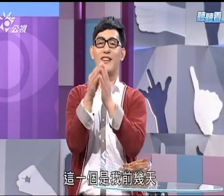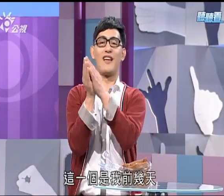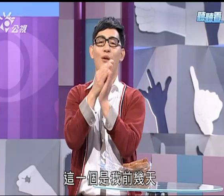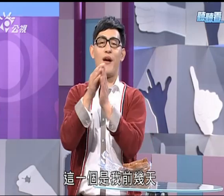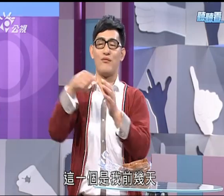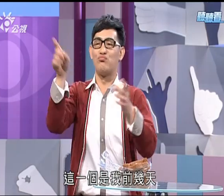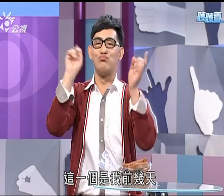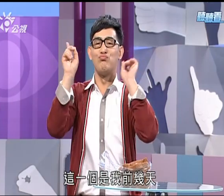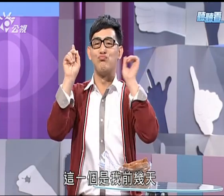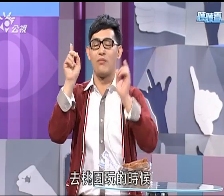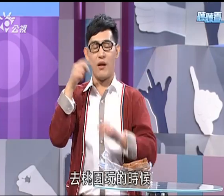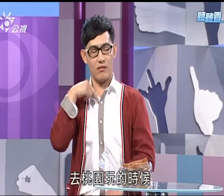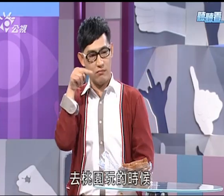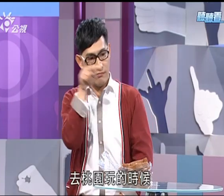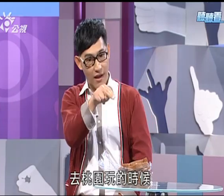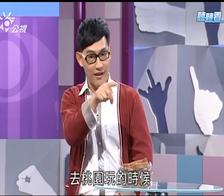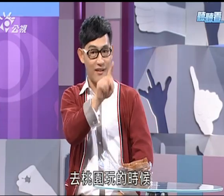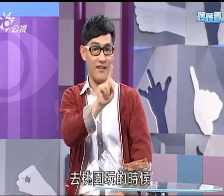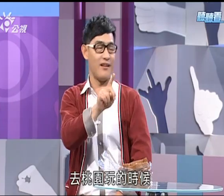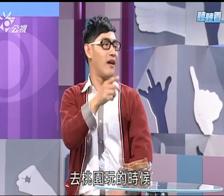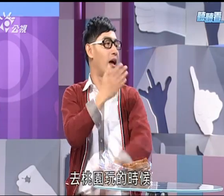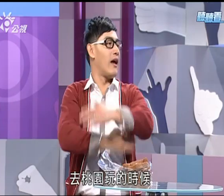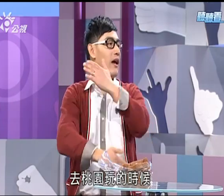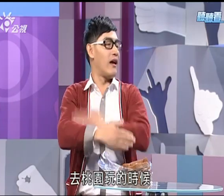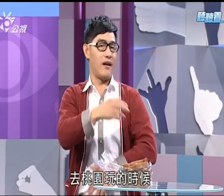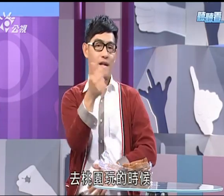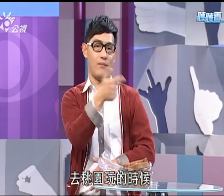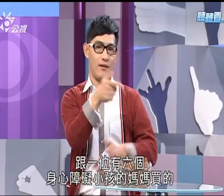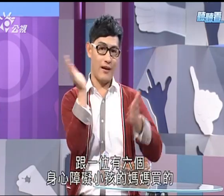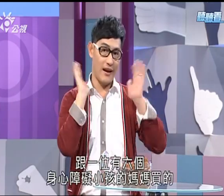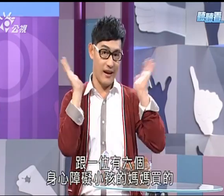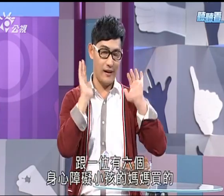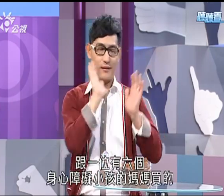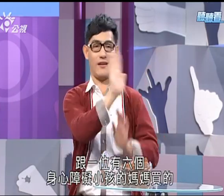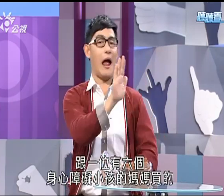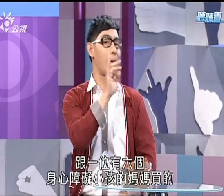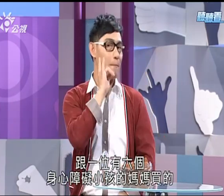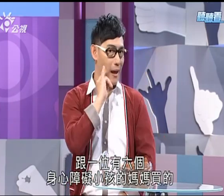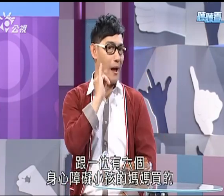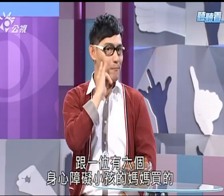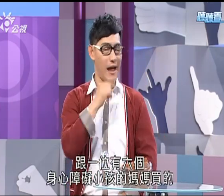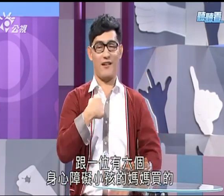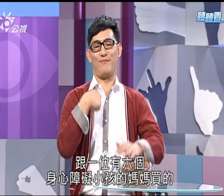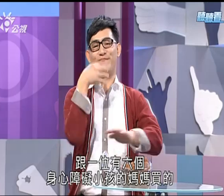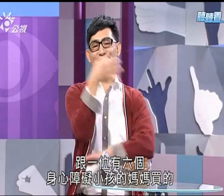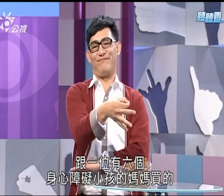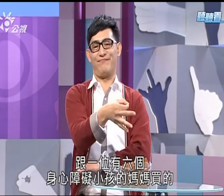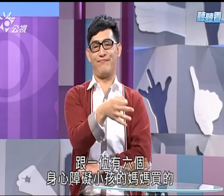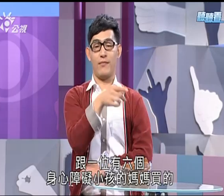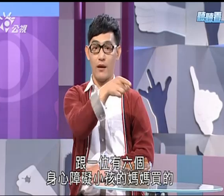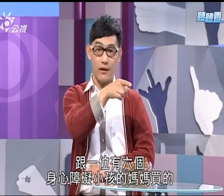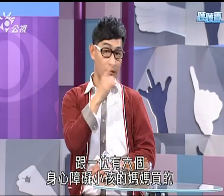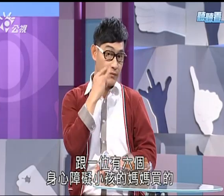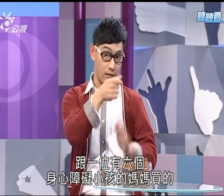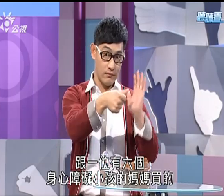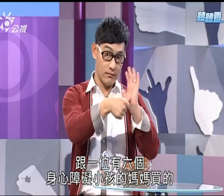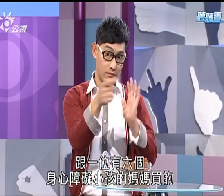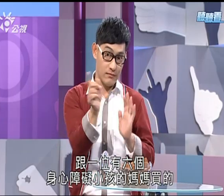前几天去桃园玩的时候呢，跟一位有6个身心障碍小孩的妈妈买